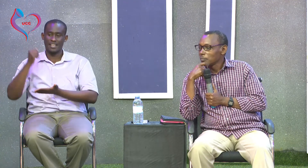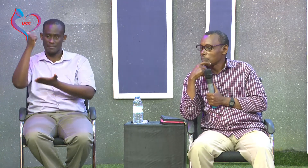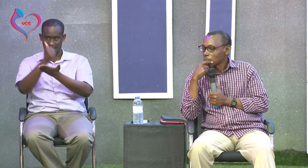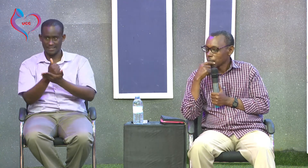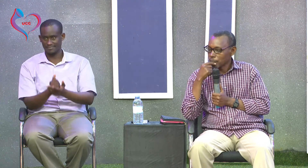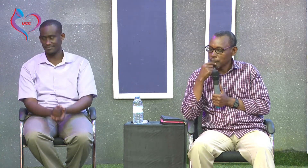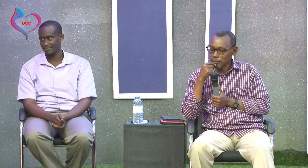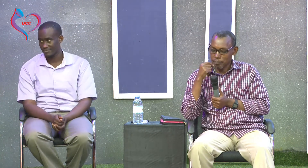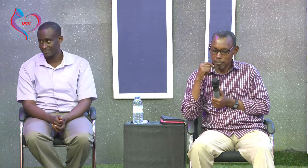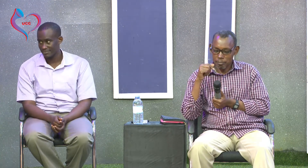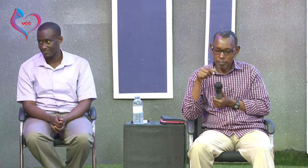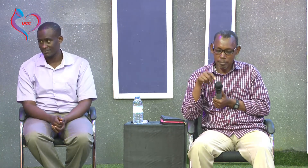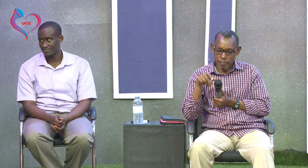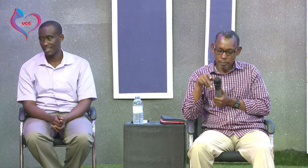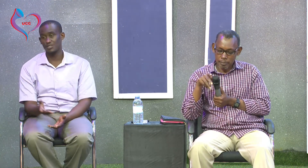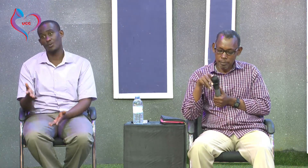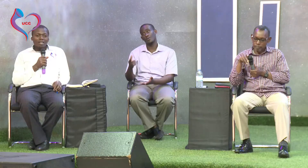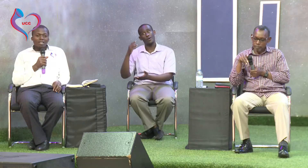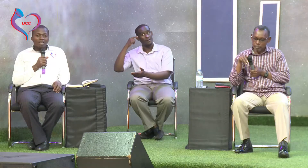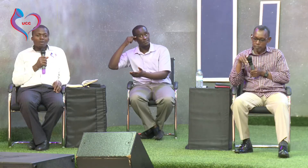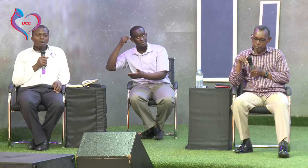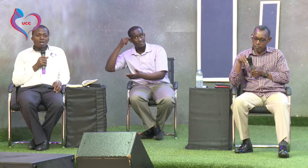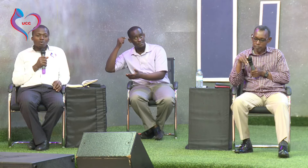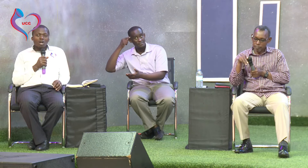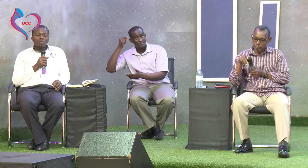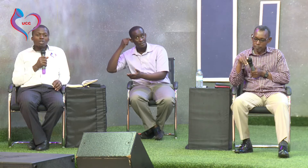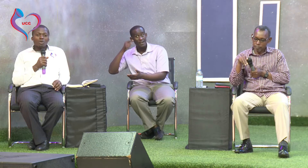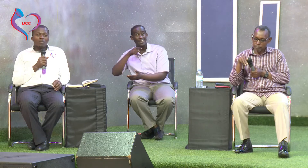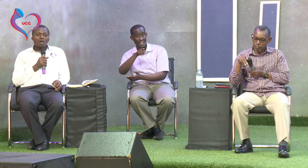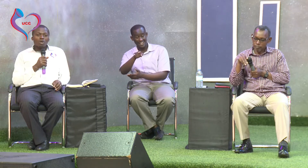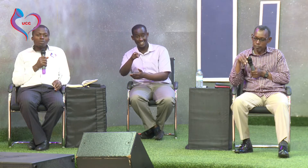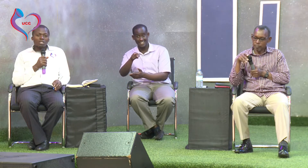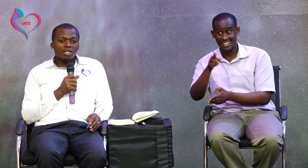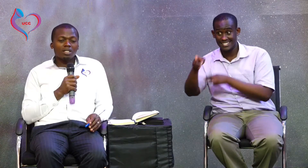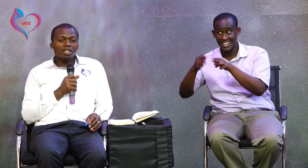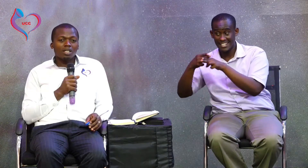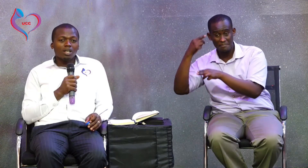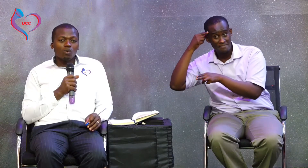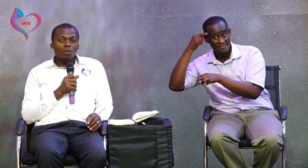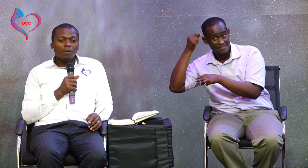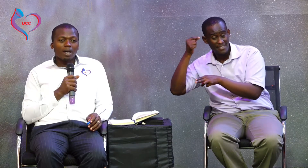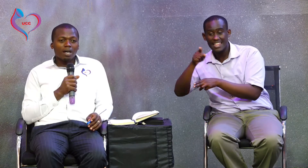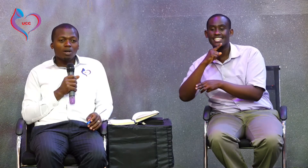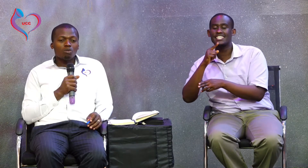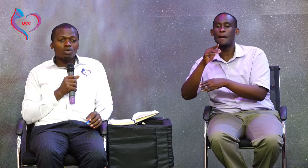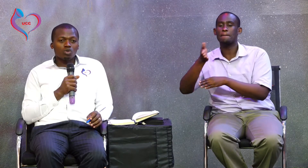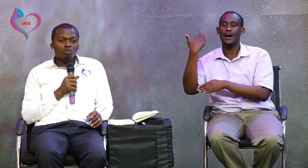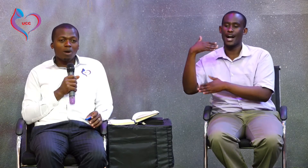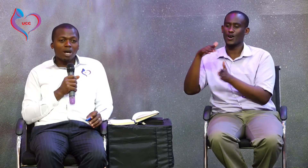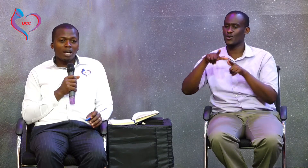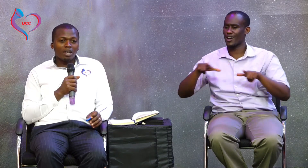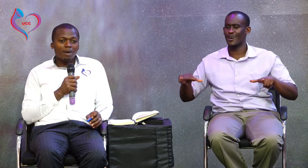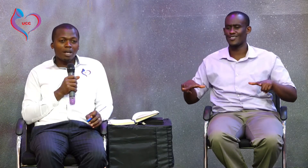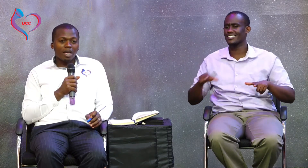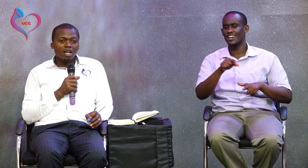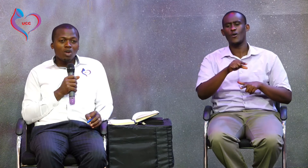amiina amiina so bannange ye backgroundi oba gwe musingi gw'obubaka omusumba